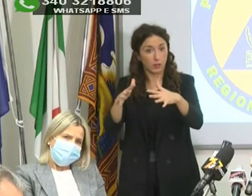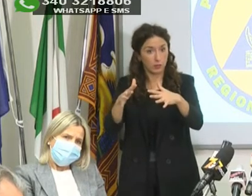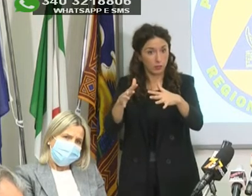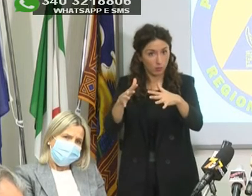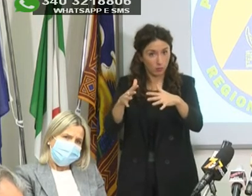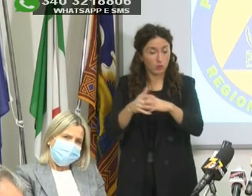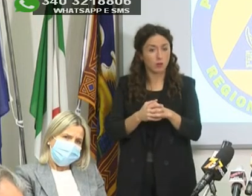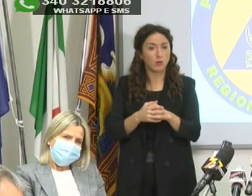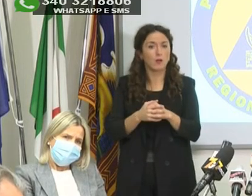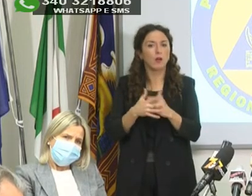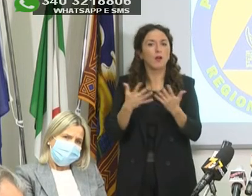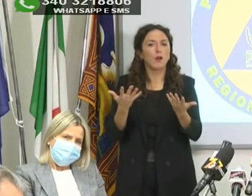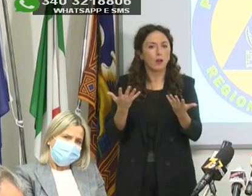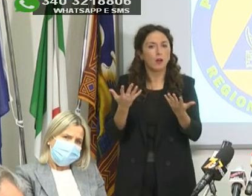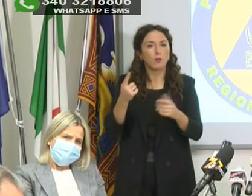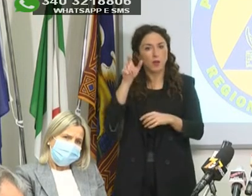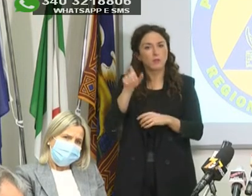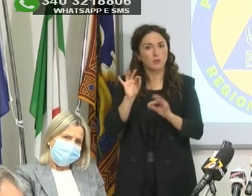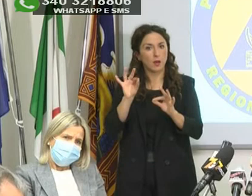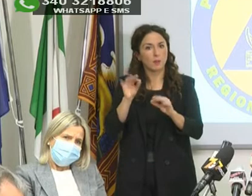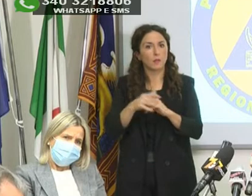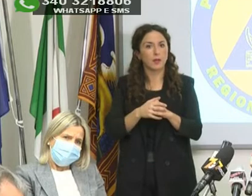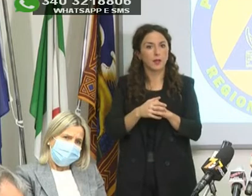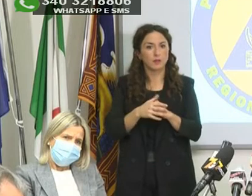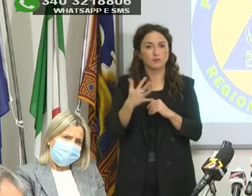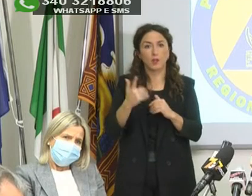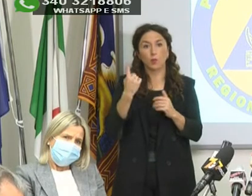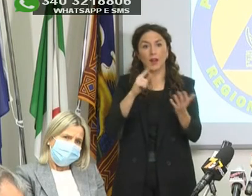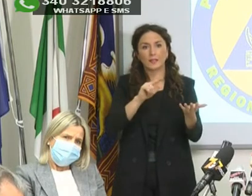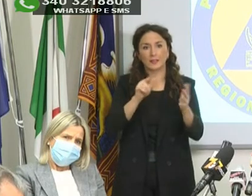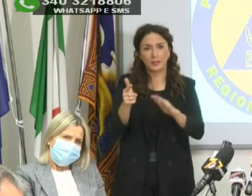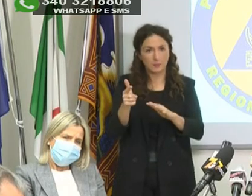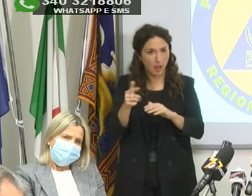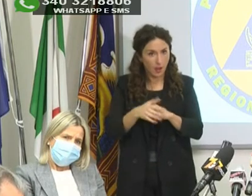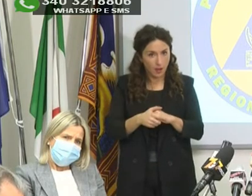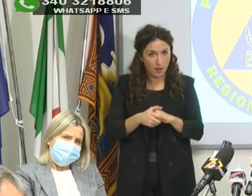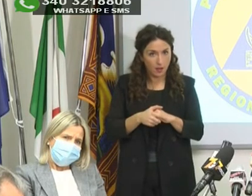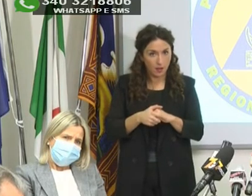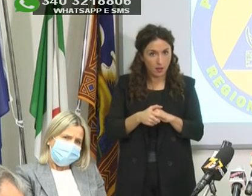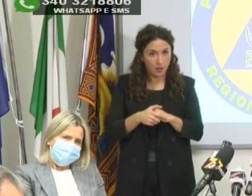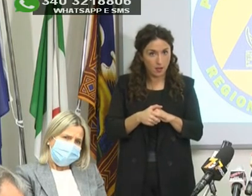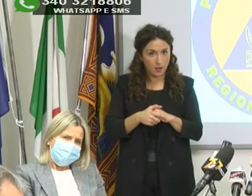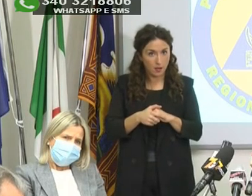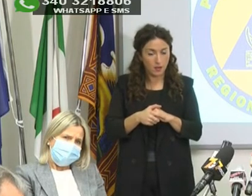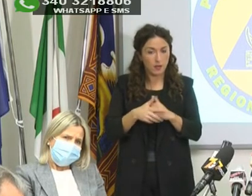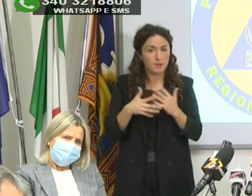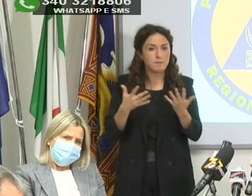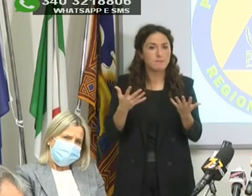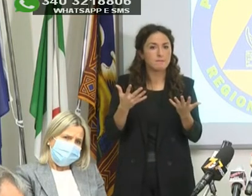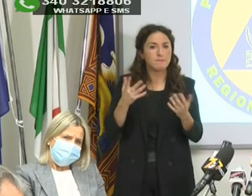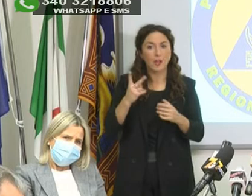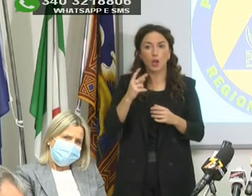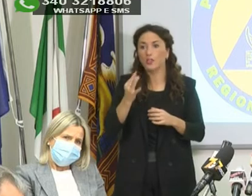peraltro di una persona che nonostante sia ormai una settimana, insomma, mi pare che non abbia ancora avuto